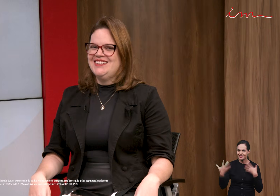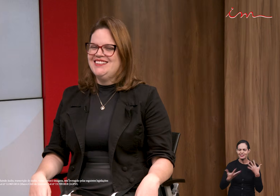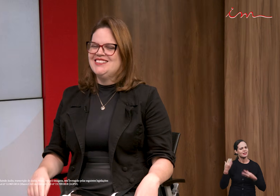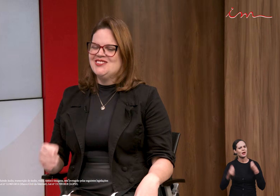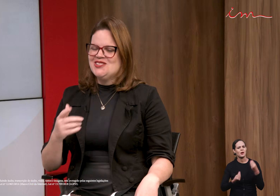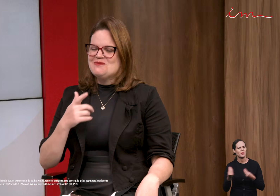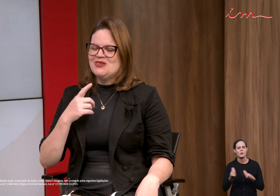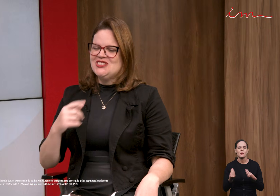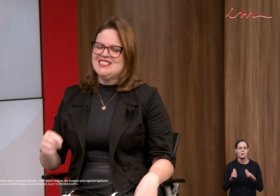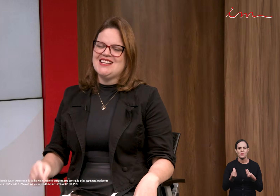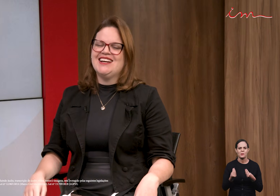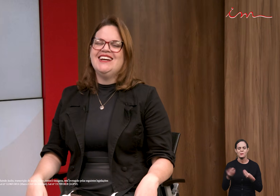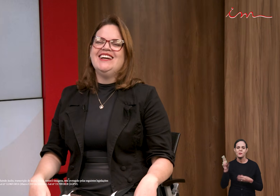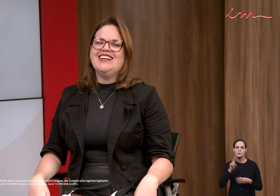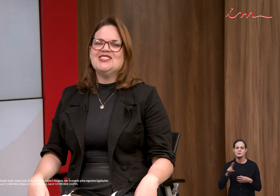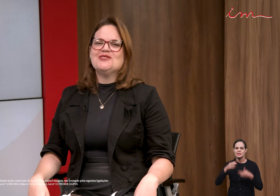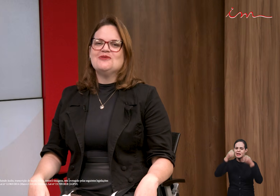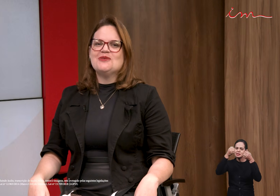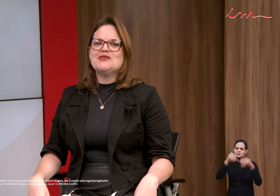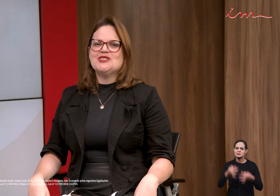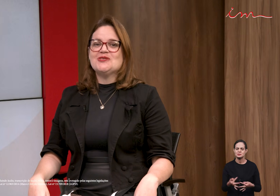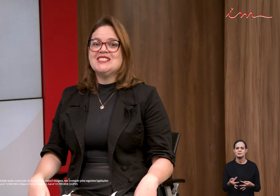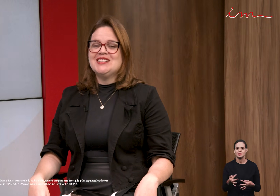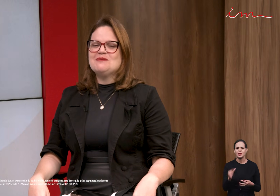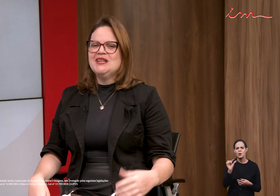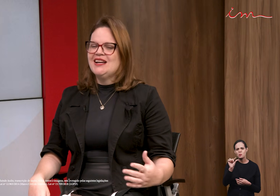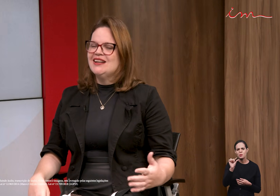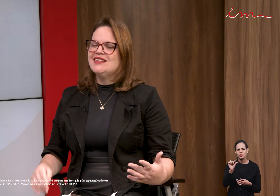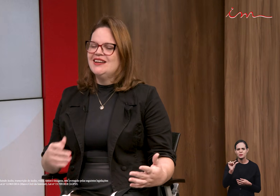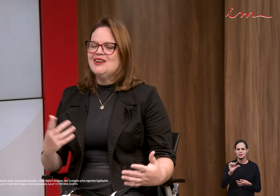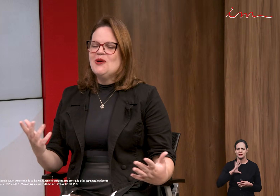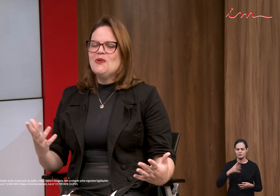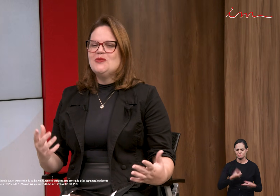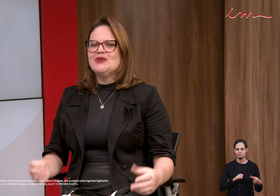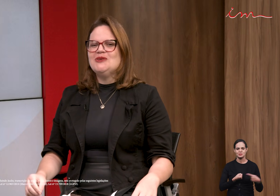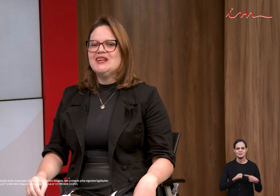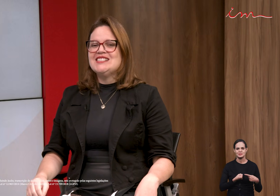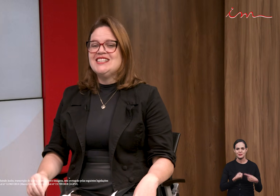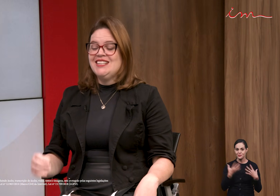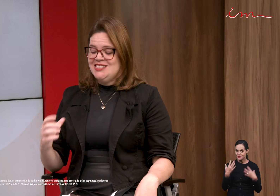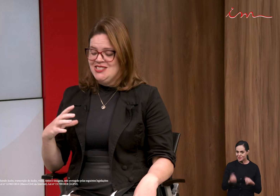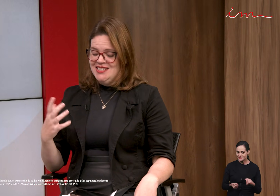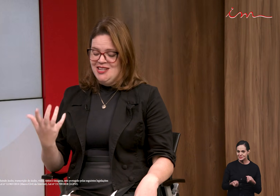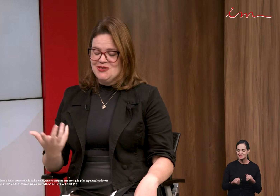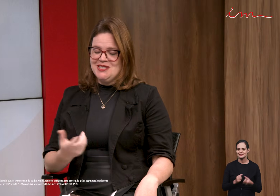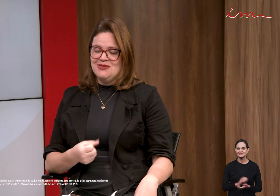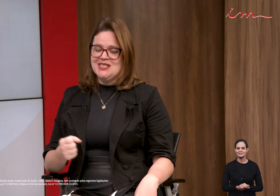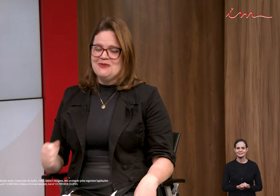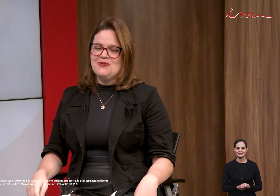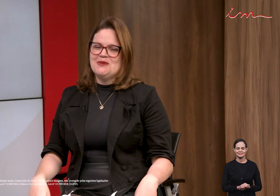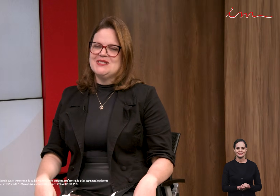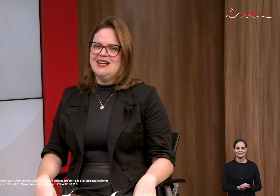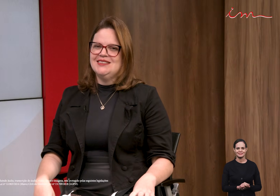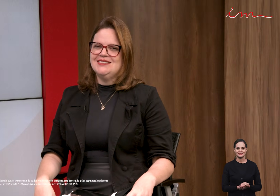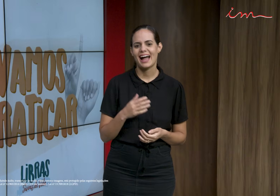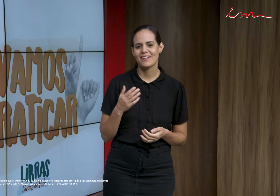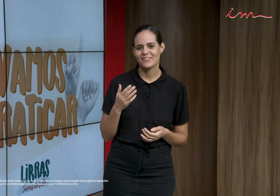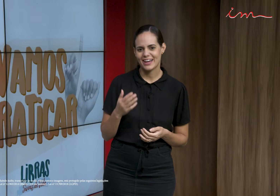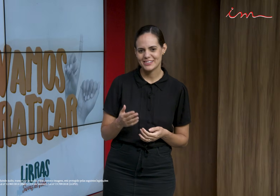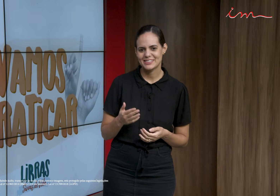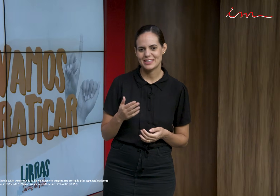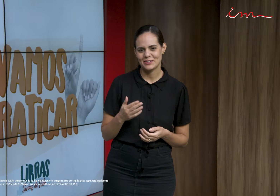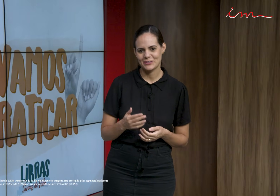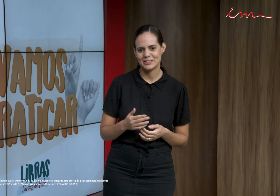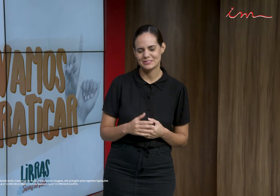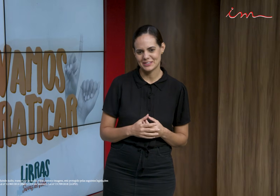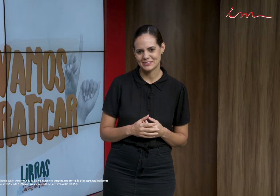grande alegria. Então, a gente pode utilizar este louvor para a gente conseguir explicar até um pouquinho o que seria este sinal de salvação. Vamos lá? A